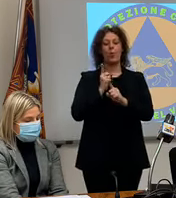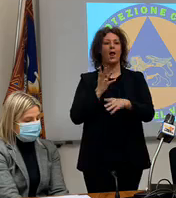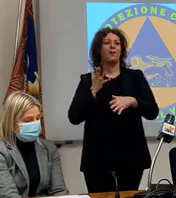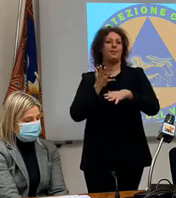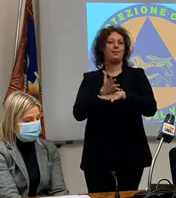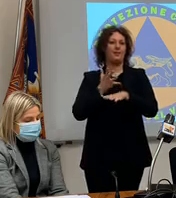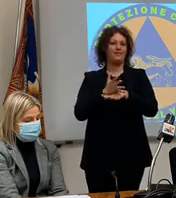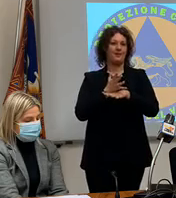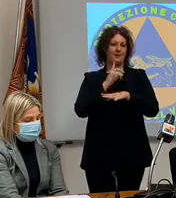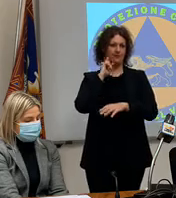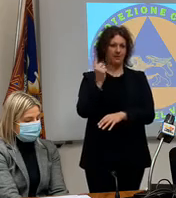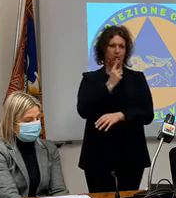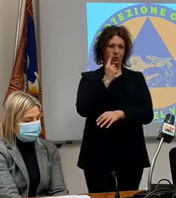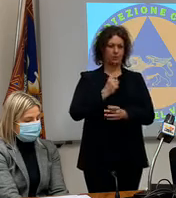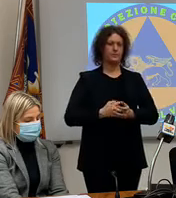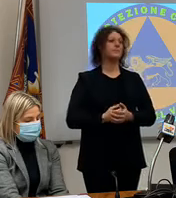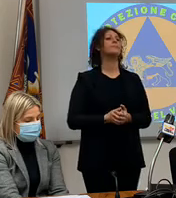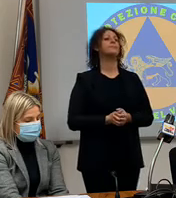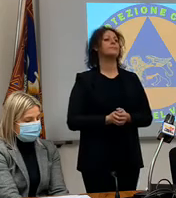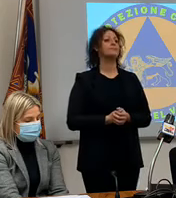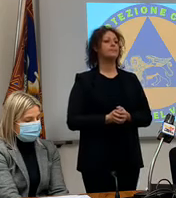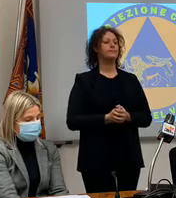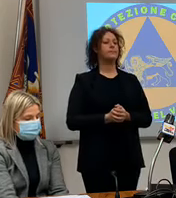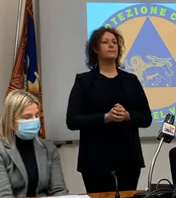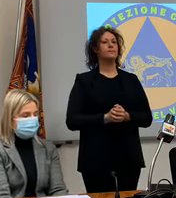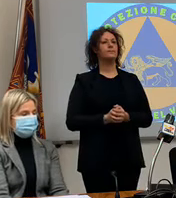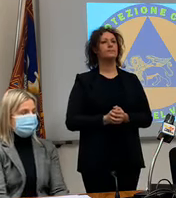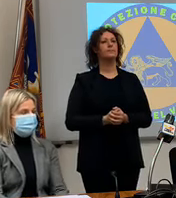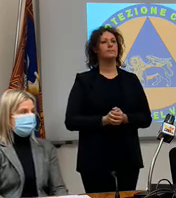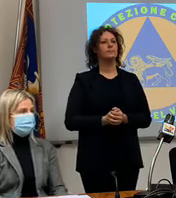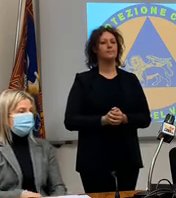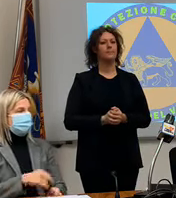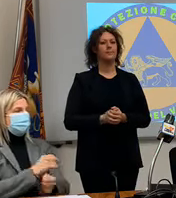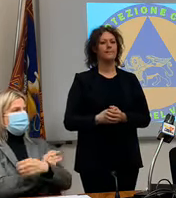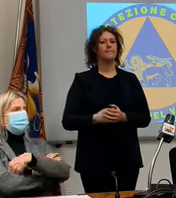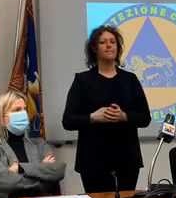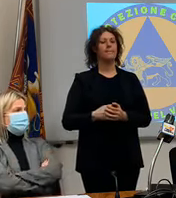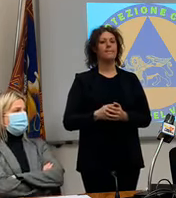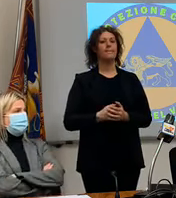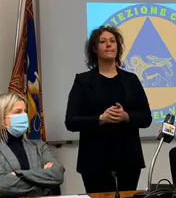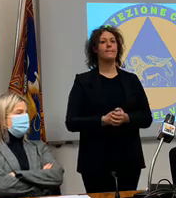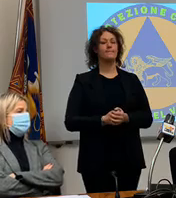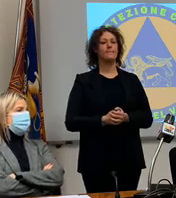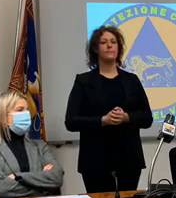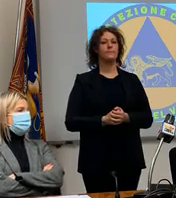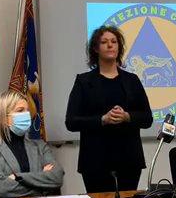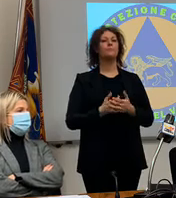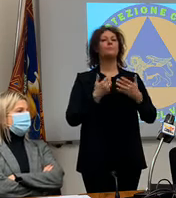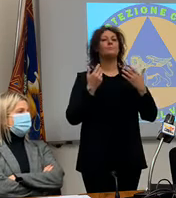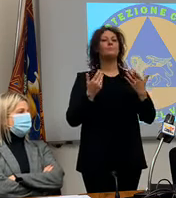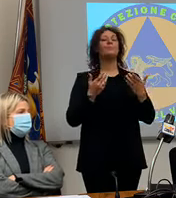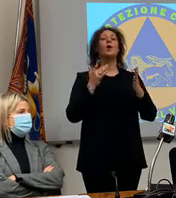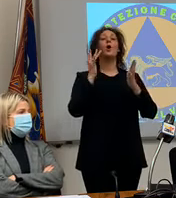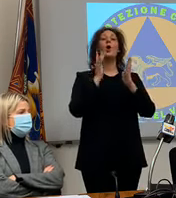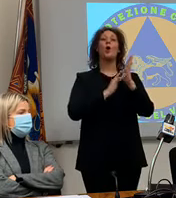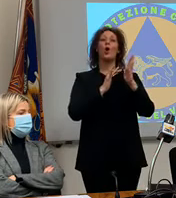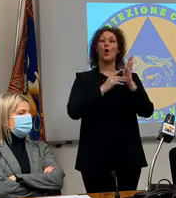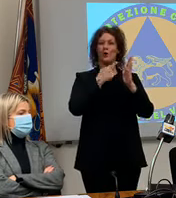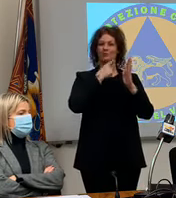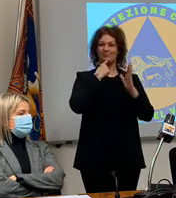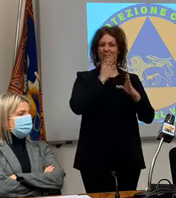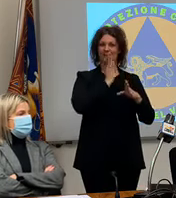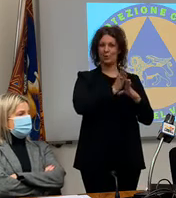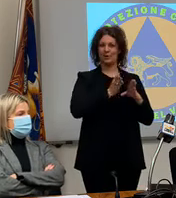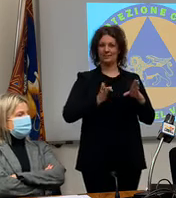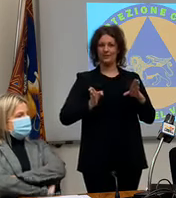corrette poi poiché questo diciamo suddivisione dei colori era importante perché